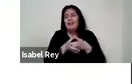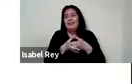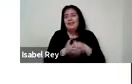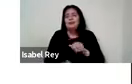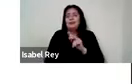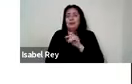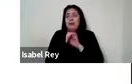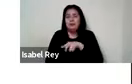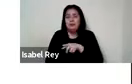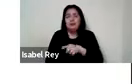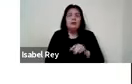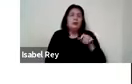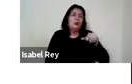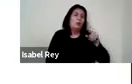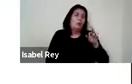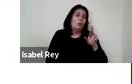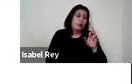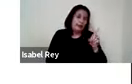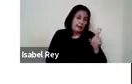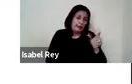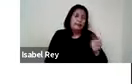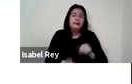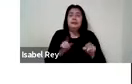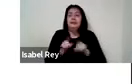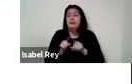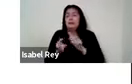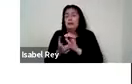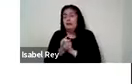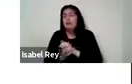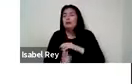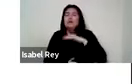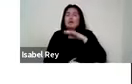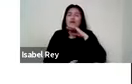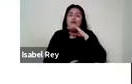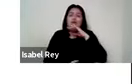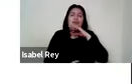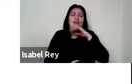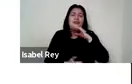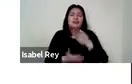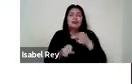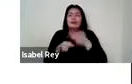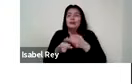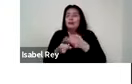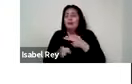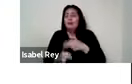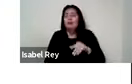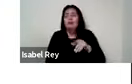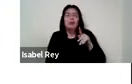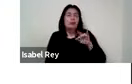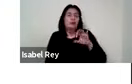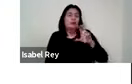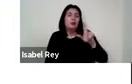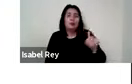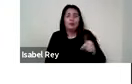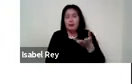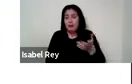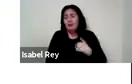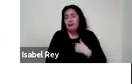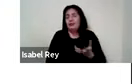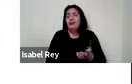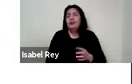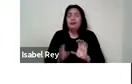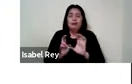Kipi, Quark, además tenemos un amiguito que es un chanchito que se llama Cuchiwai, y Leptón, ese es nuestro